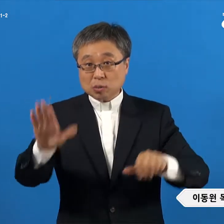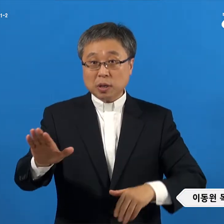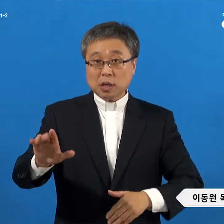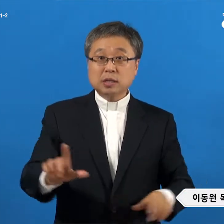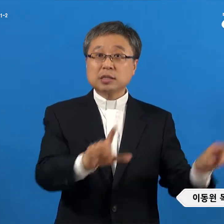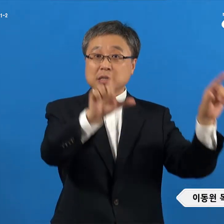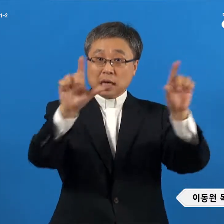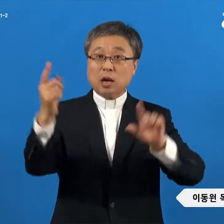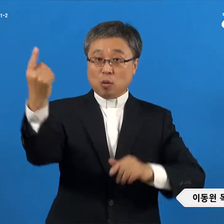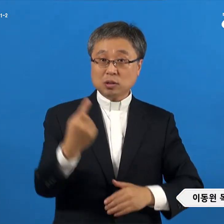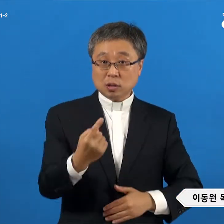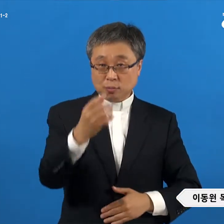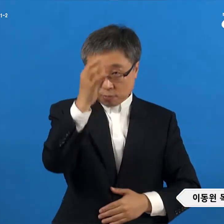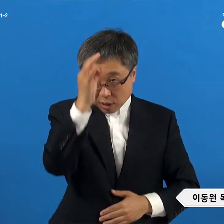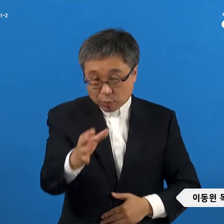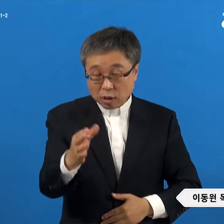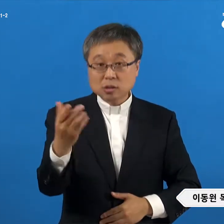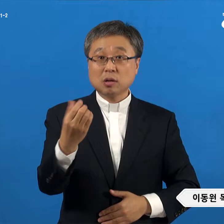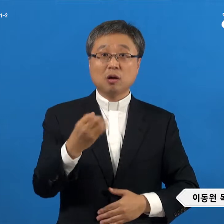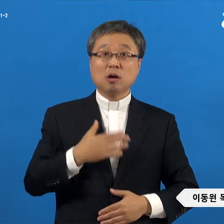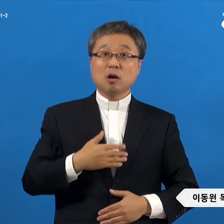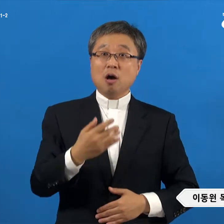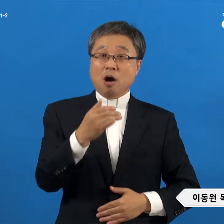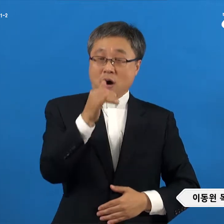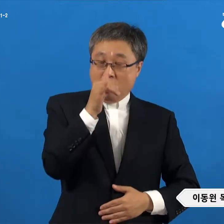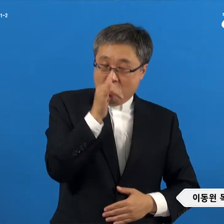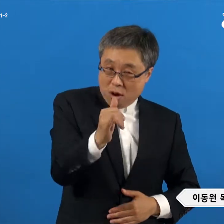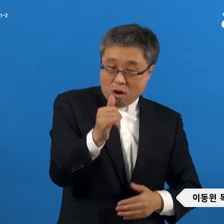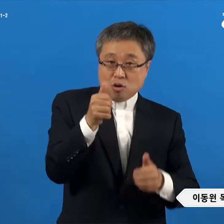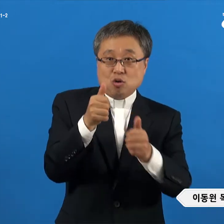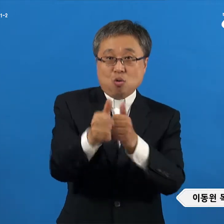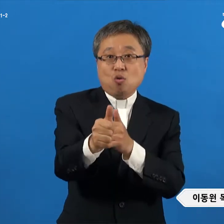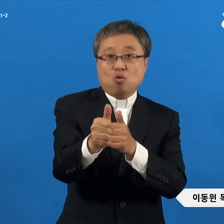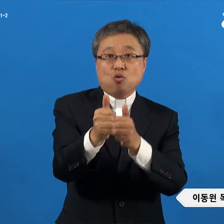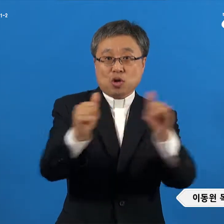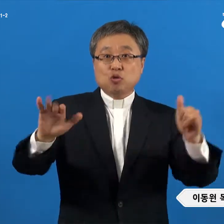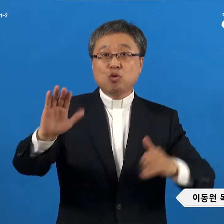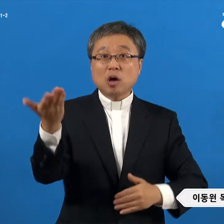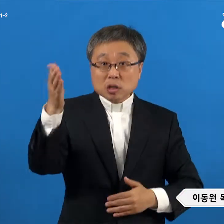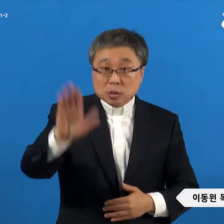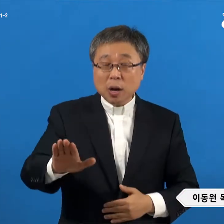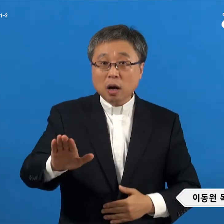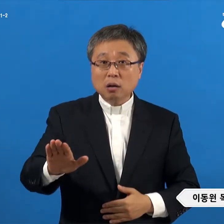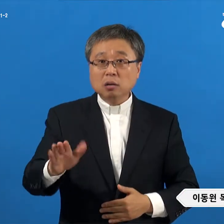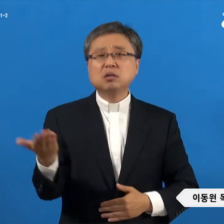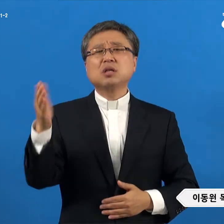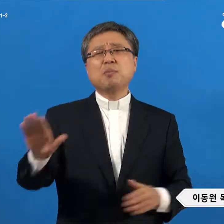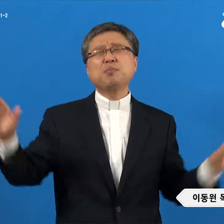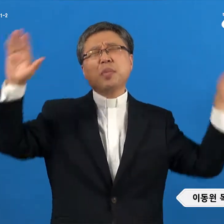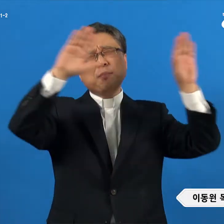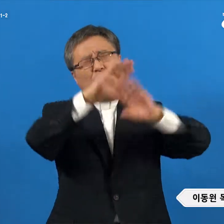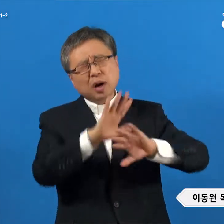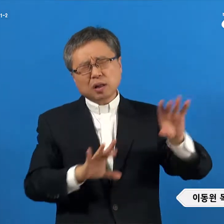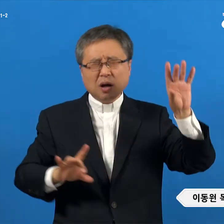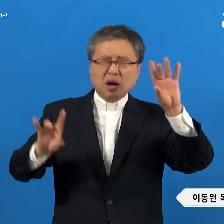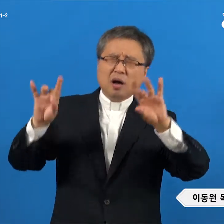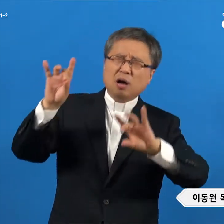돼요. 그는 일본의 영웅의 대접을 받았지만 그는 밤이면 밤마다 정글의 꿈을 꾸고